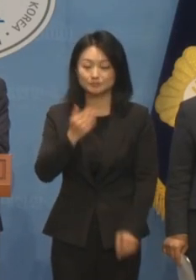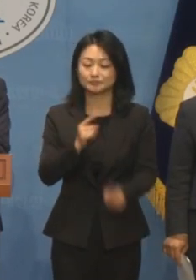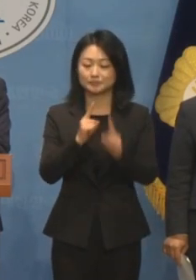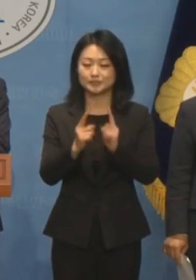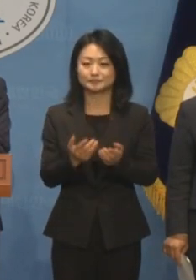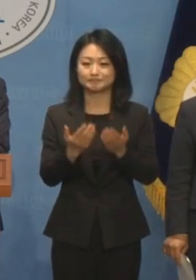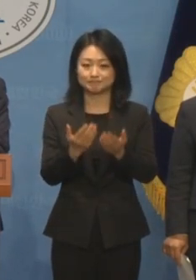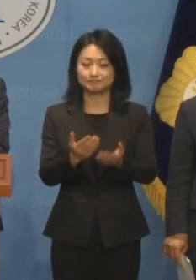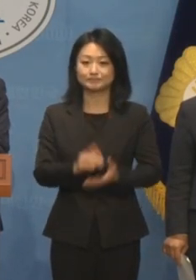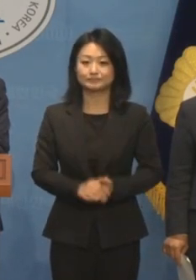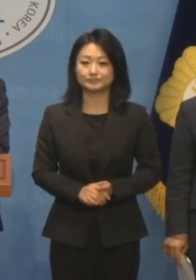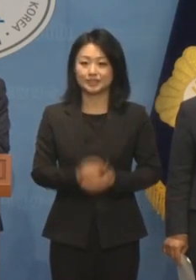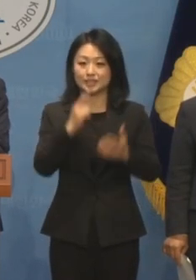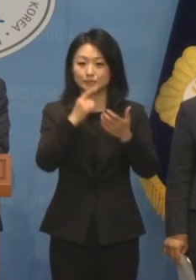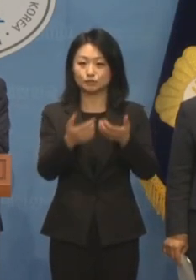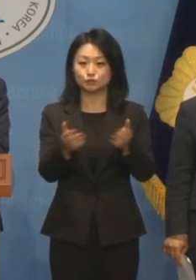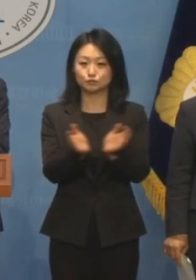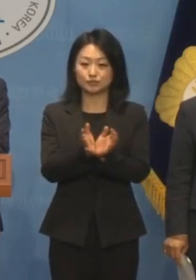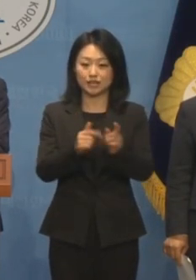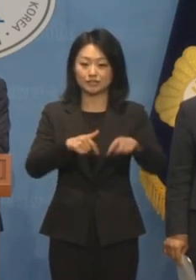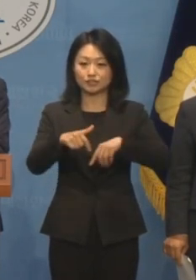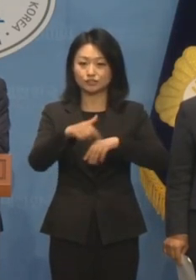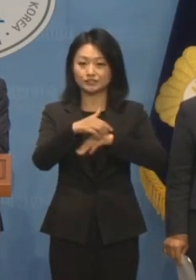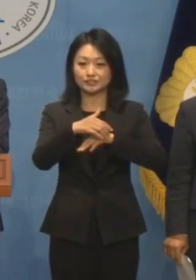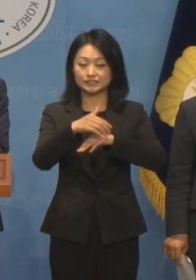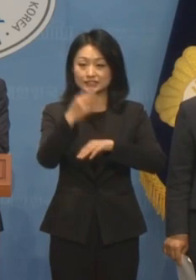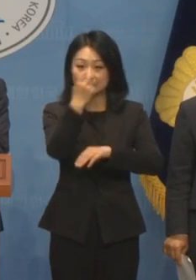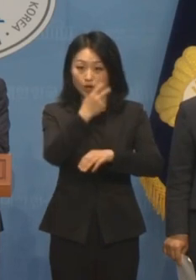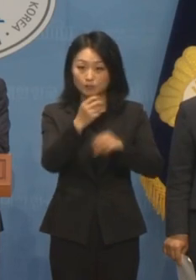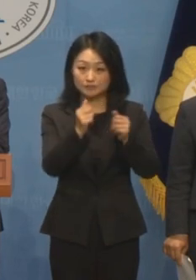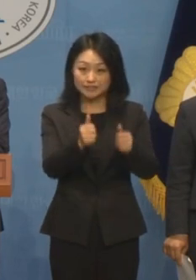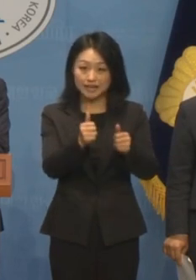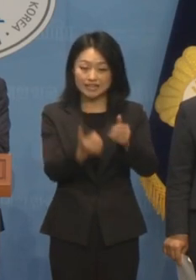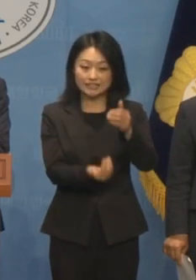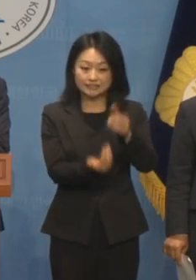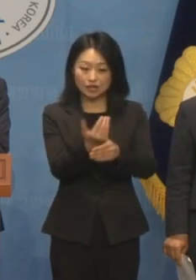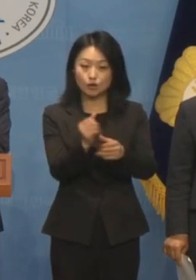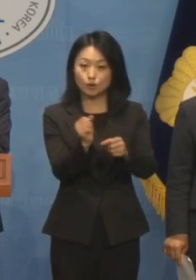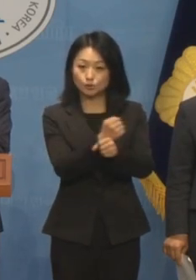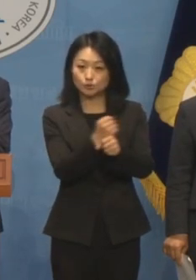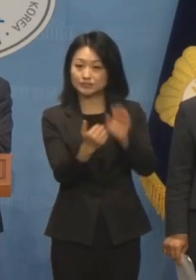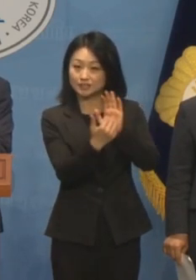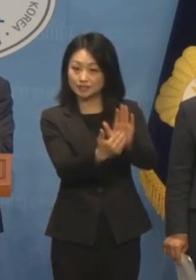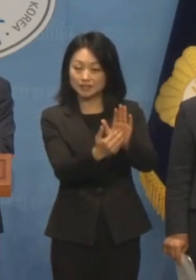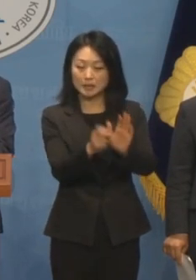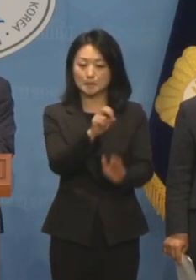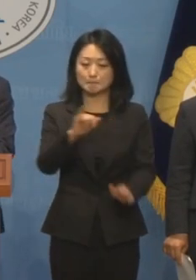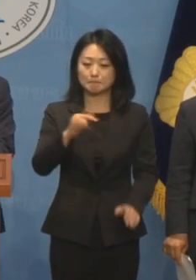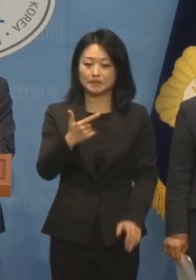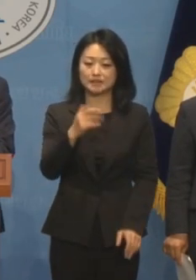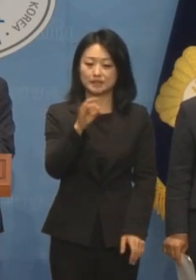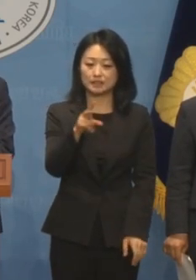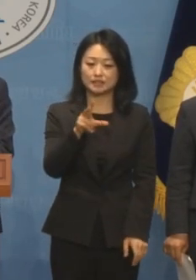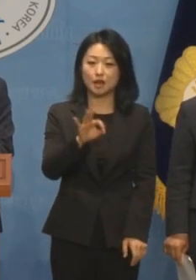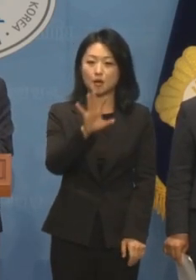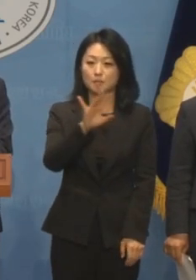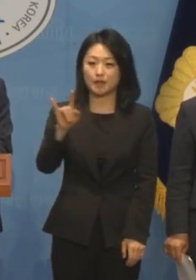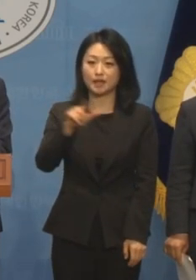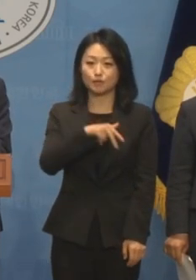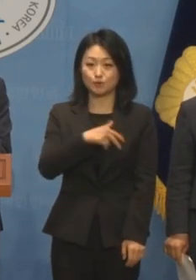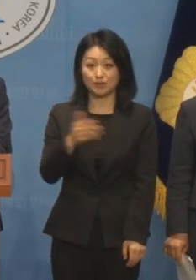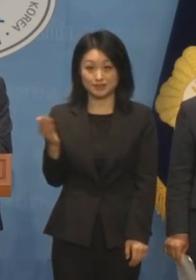하겠습니다. 더불어민주당 정치검찰 사건조작 대책단 단장 민영배 의원님 참석하셨습니다.